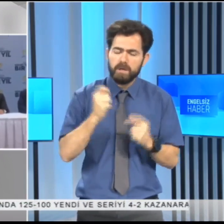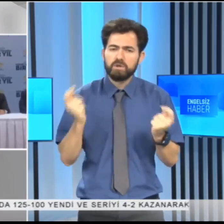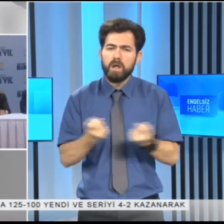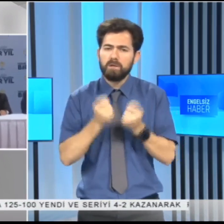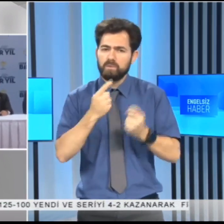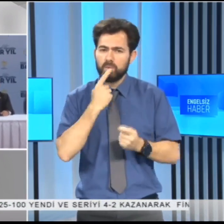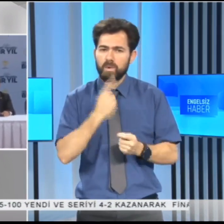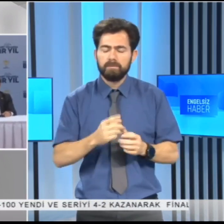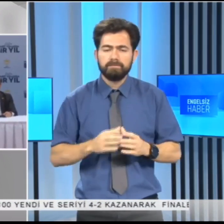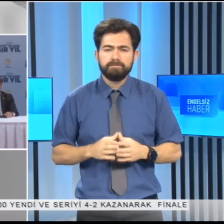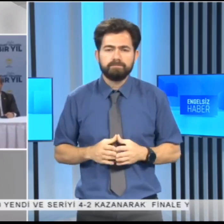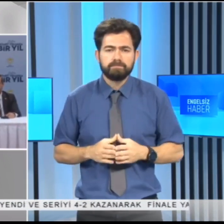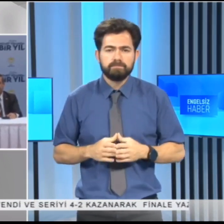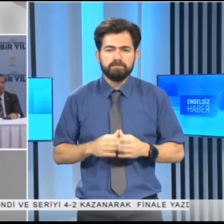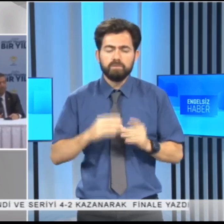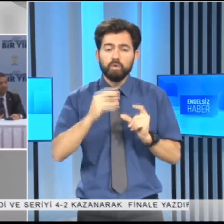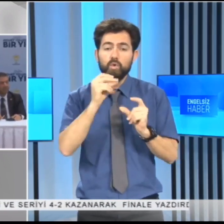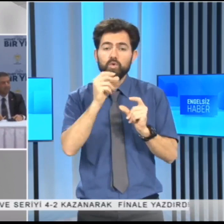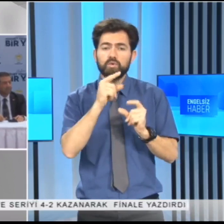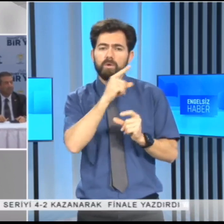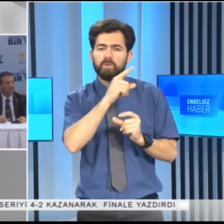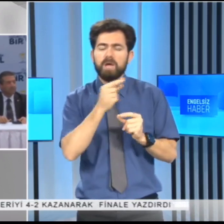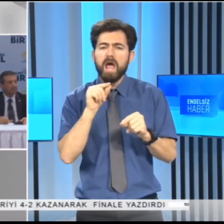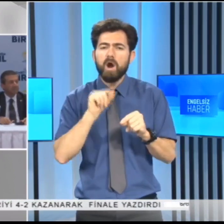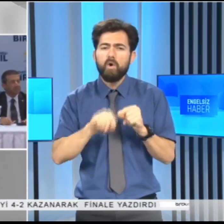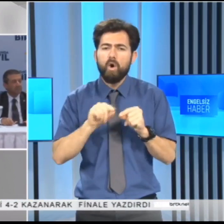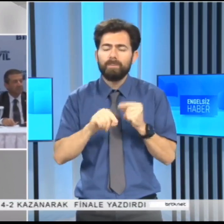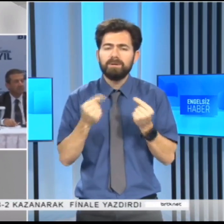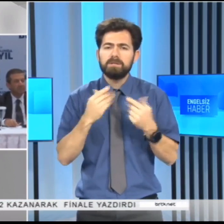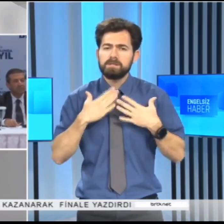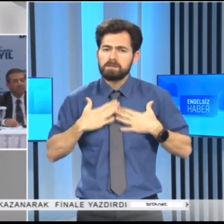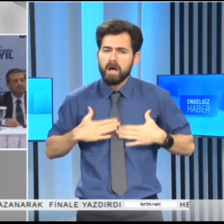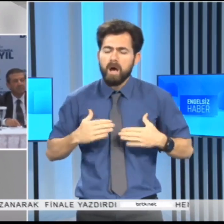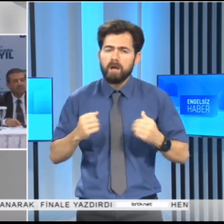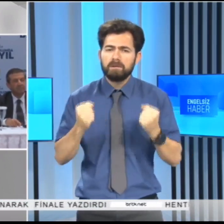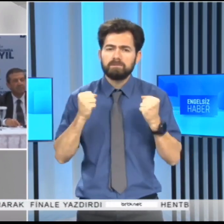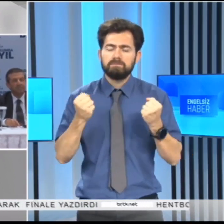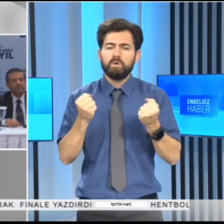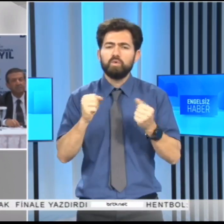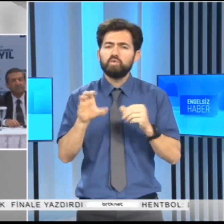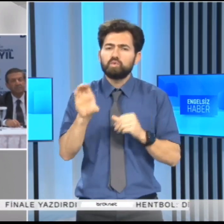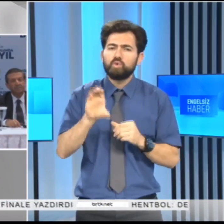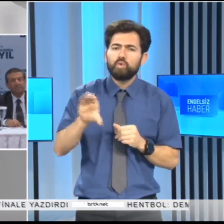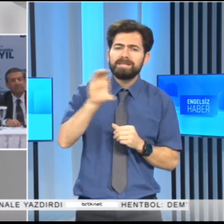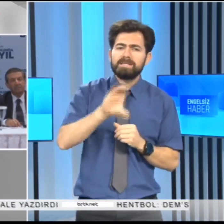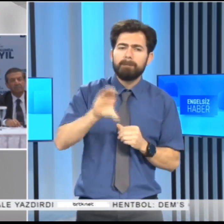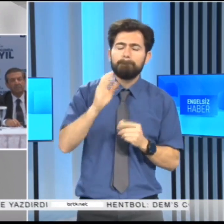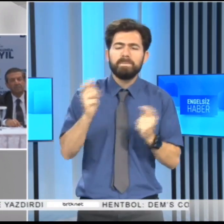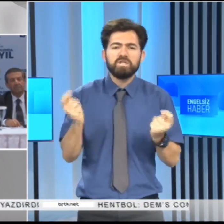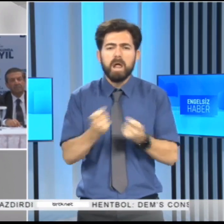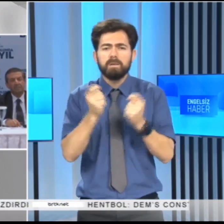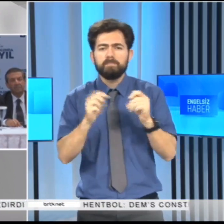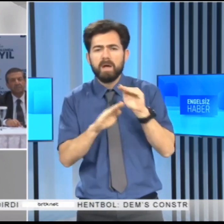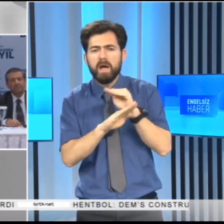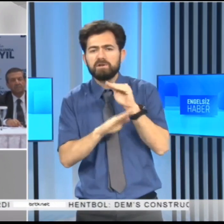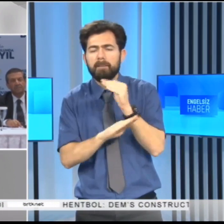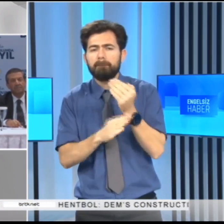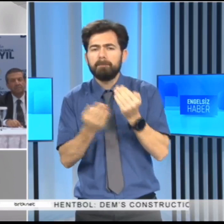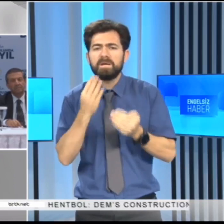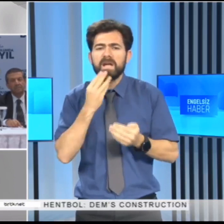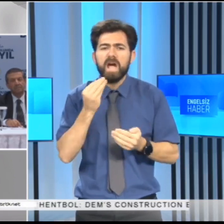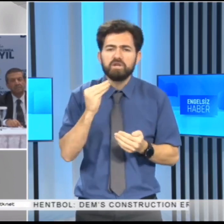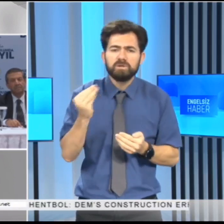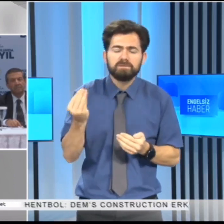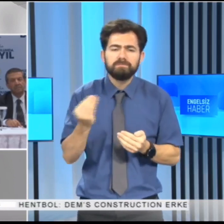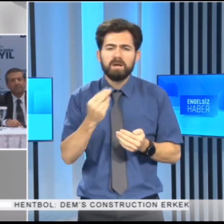söyledi. Üstel, ekonomiden sağlığa, turizmden çalışma hayatına,